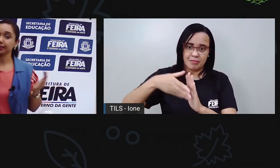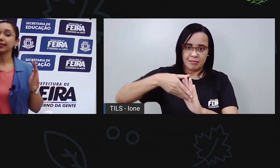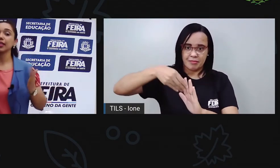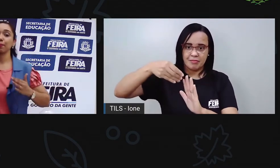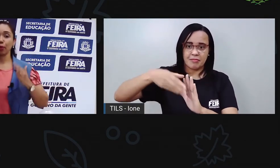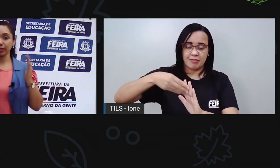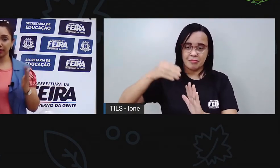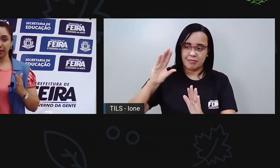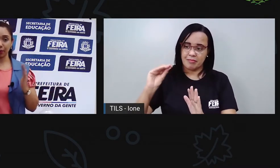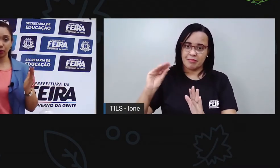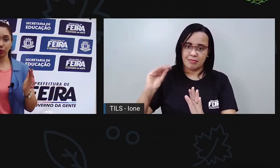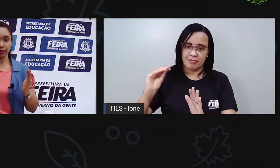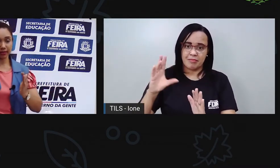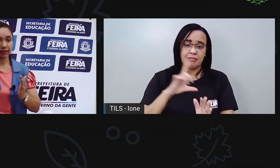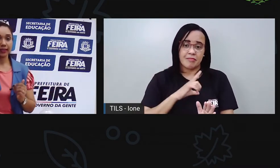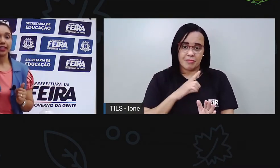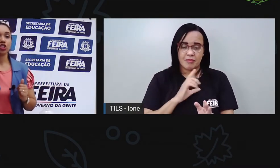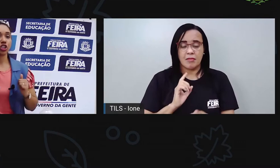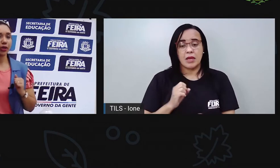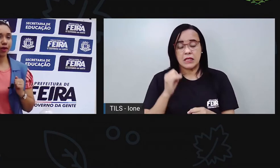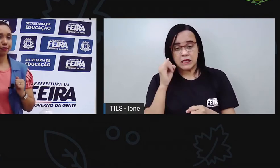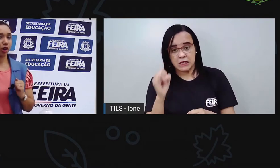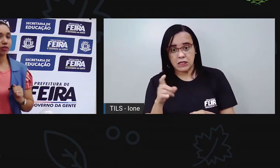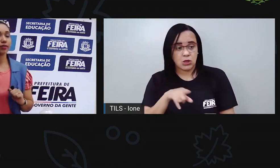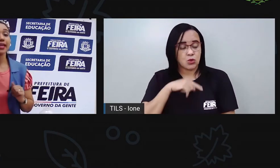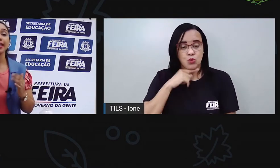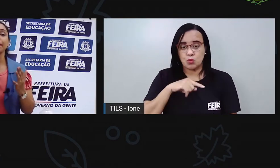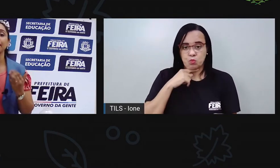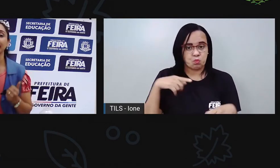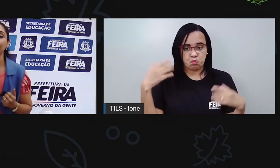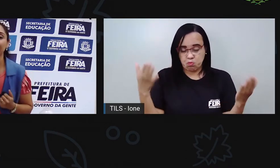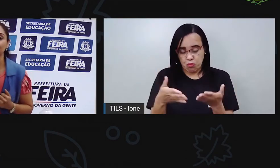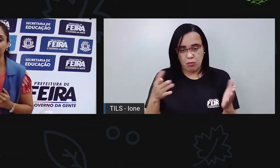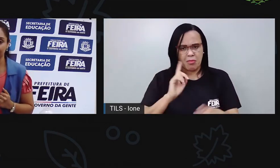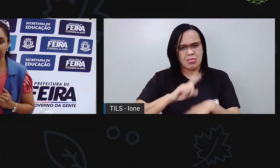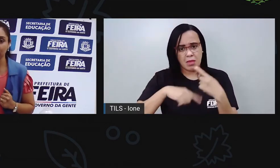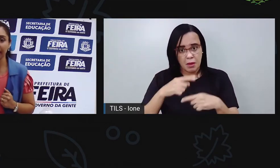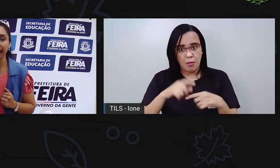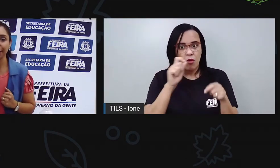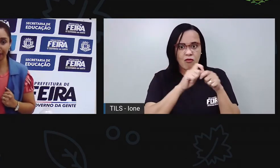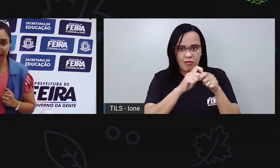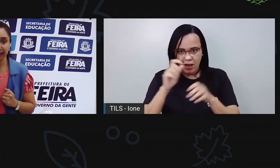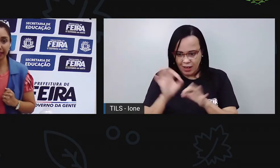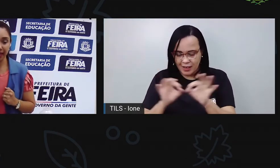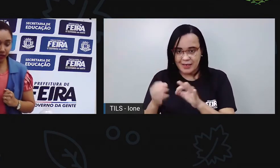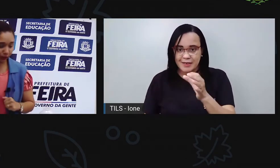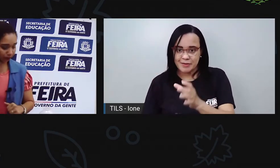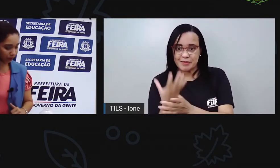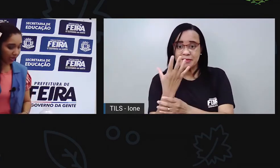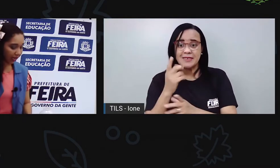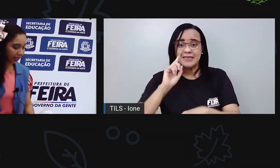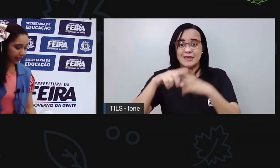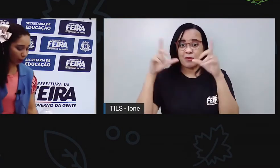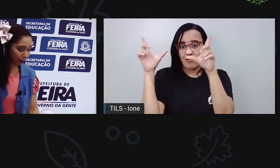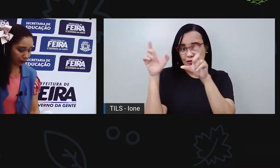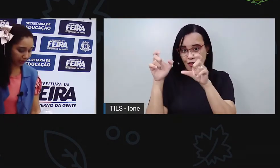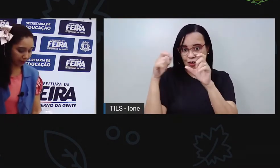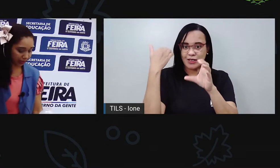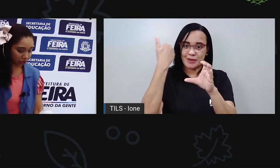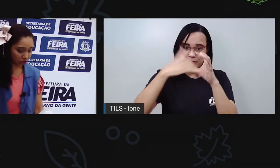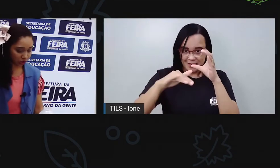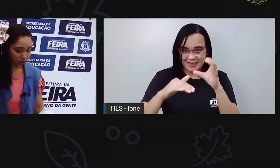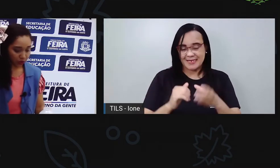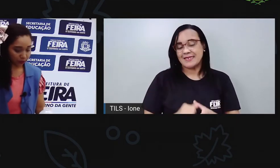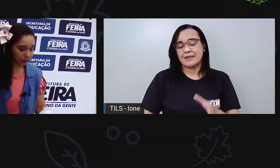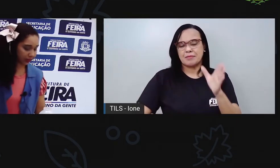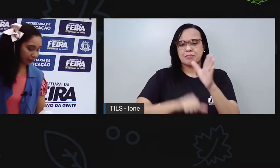agora, depois você produz, tira uma foto e manda para a gente ver a sua tarefinha, tá certo? Então,